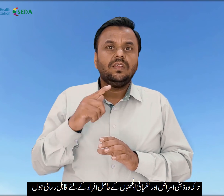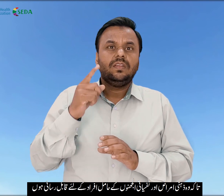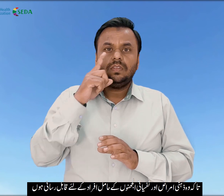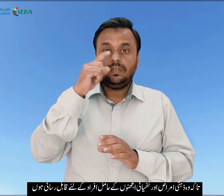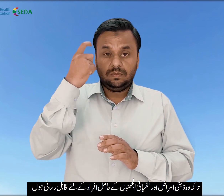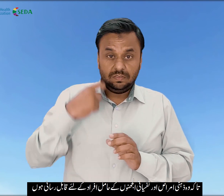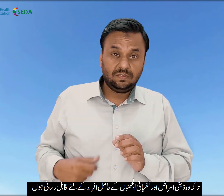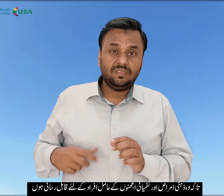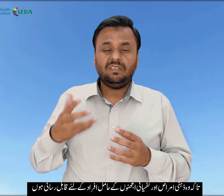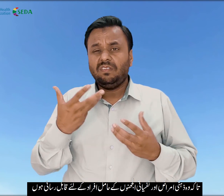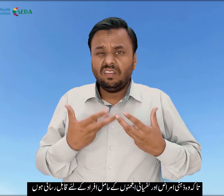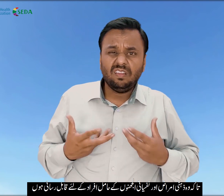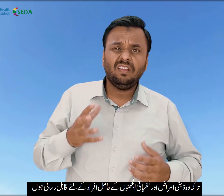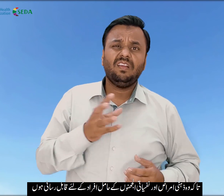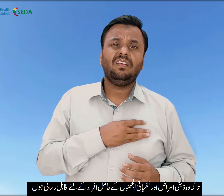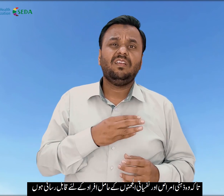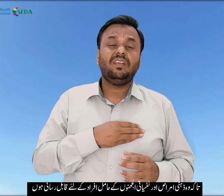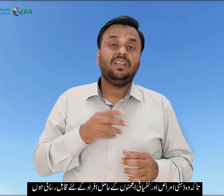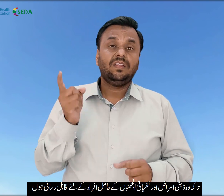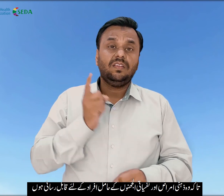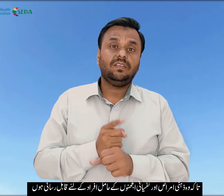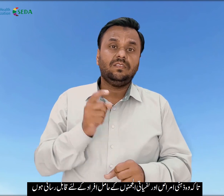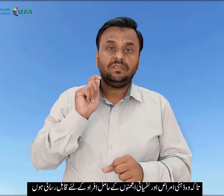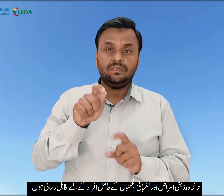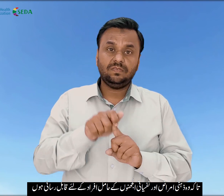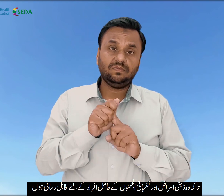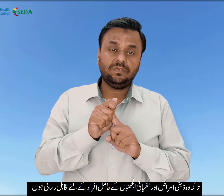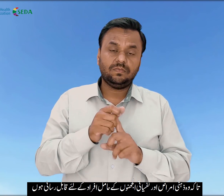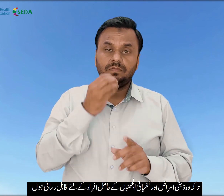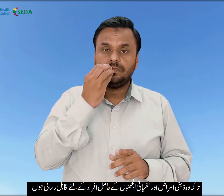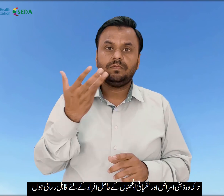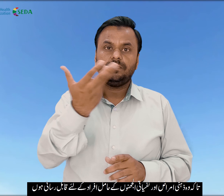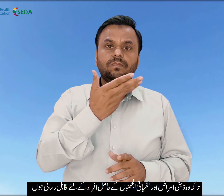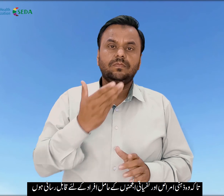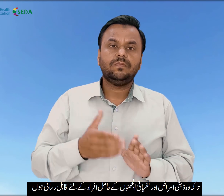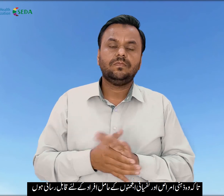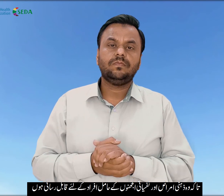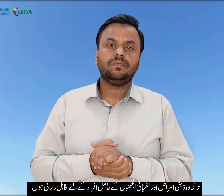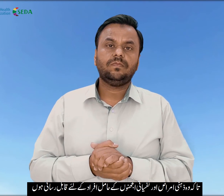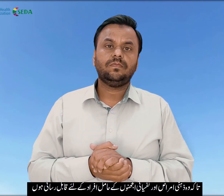نفسیاتی الجھنوں کے حامل افراد کے لیے قابل رسائی ہوں۔